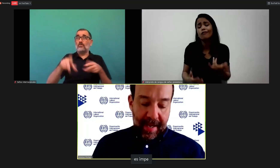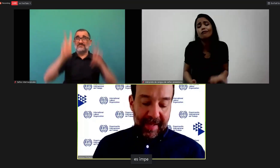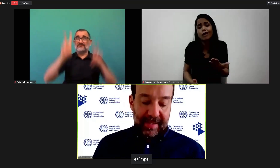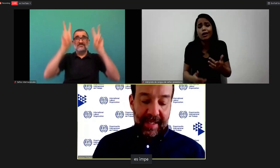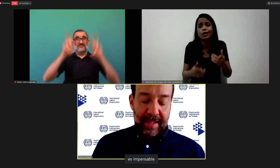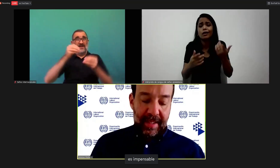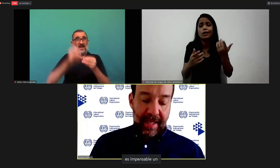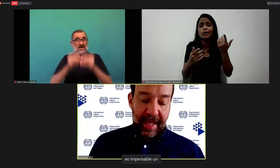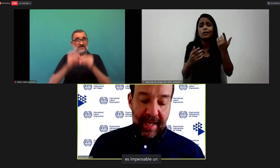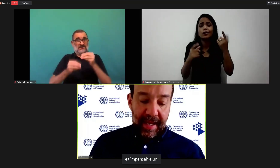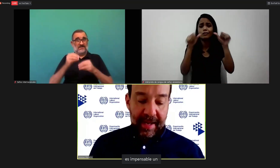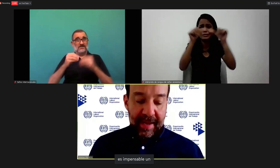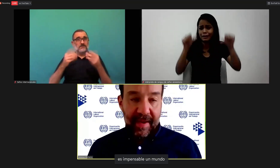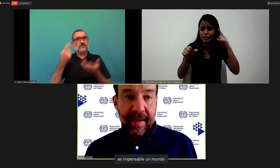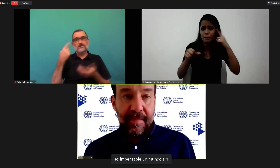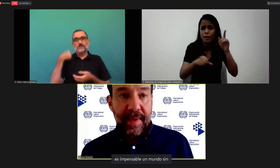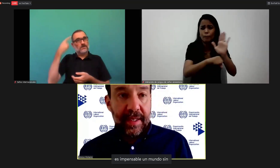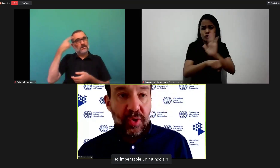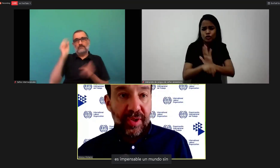sea bastante